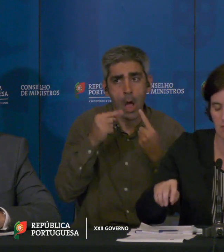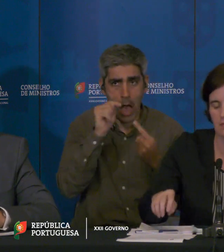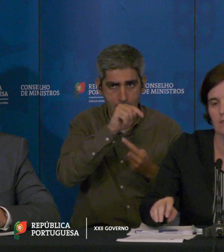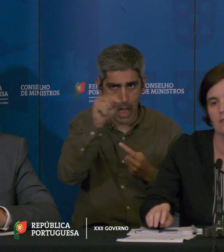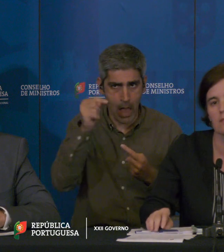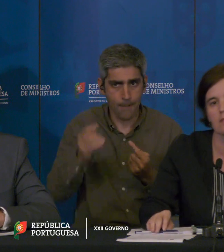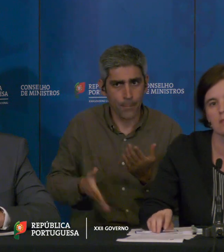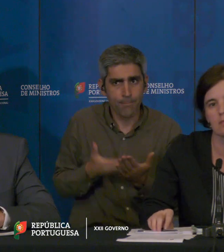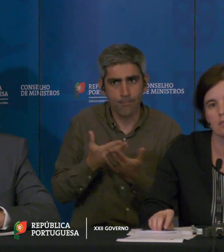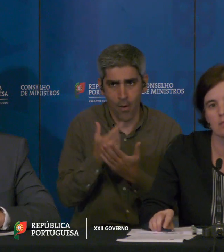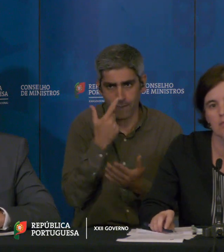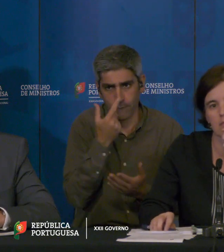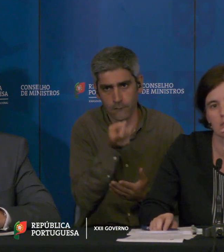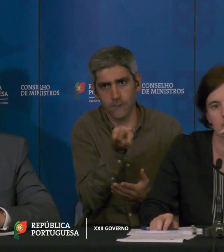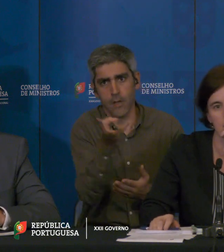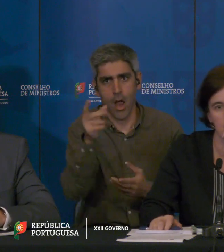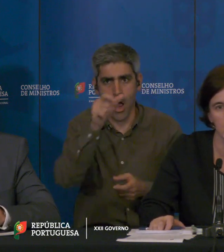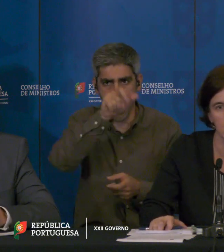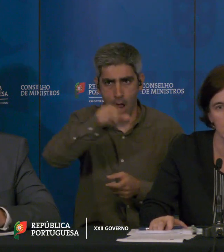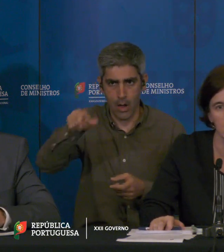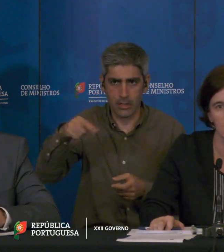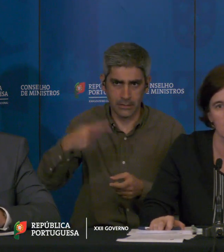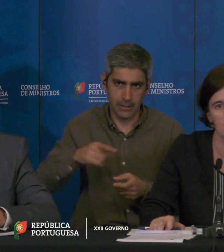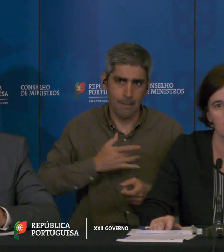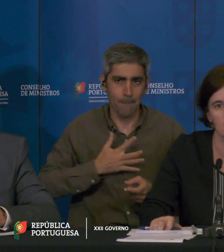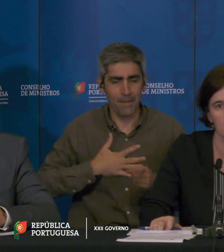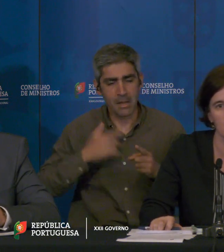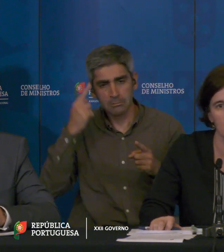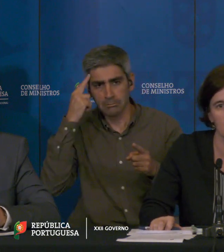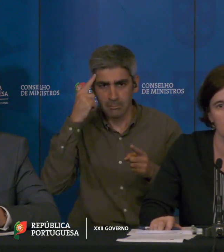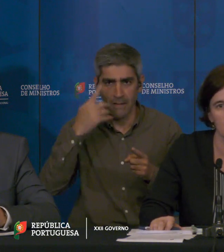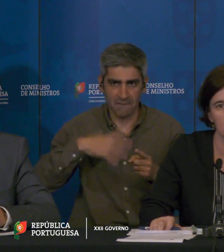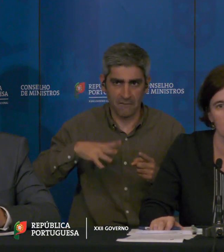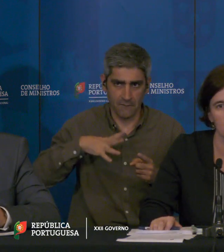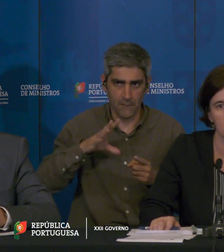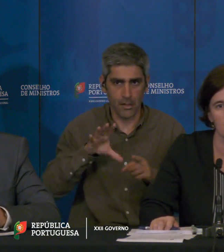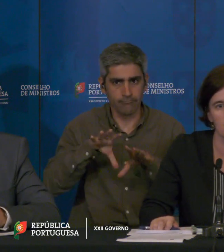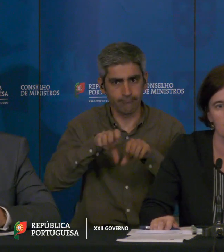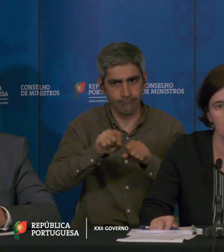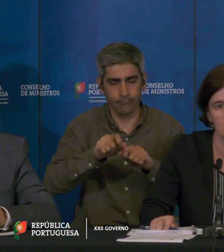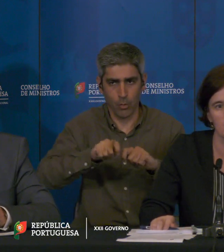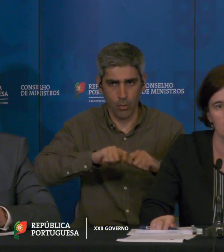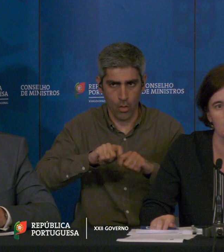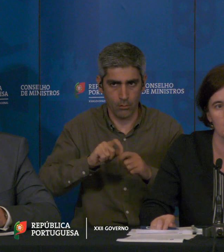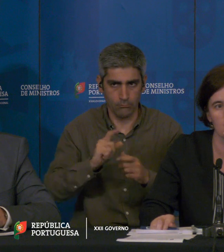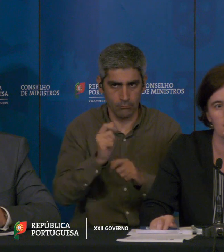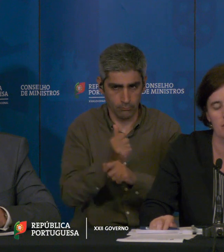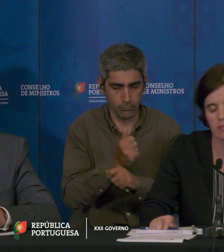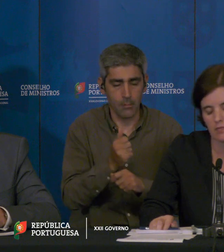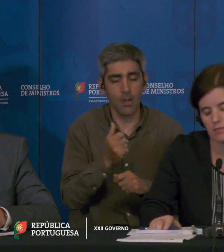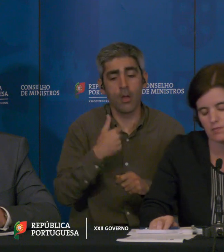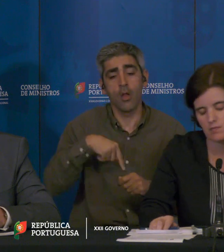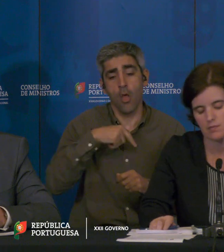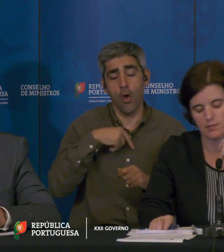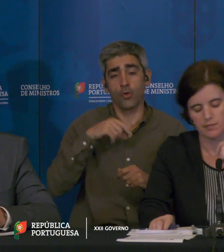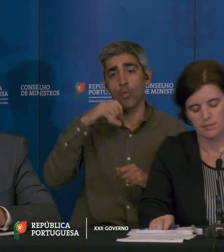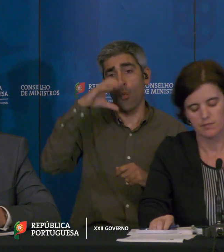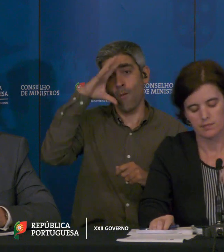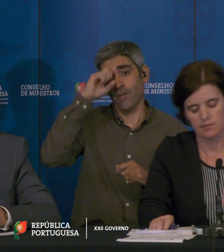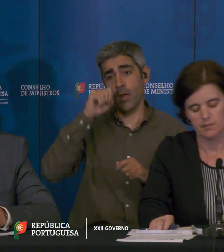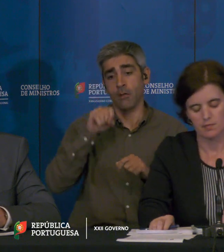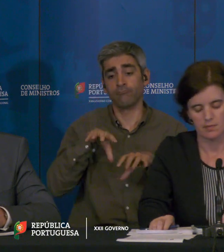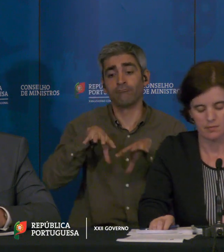apresentadas por vários interessados na empresa. A intervenção que o Governo faz, portanto, não é uma intervenção de